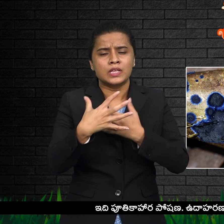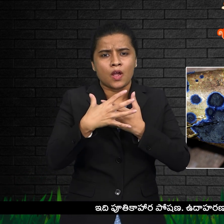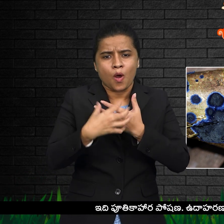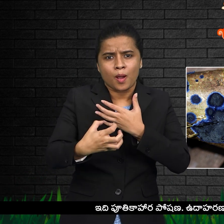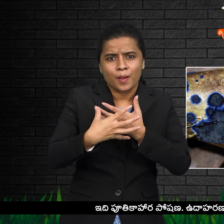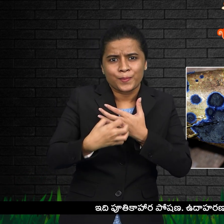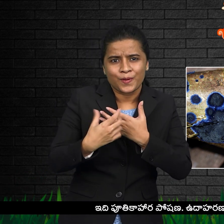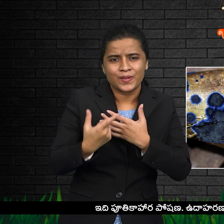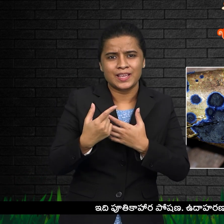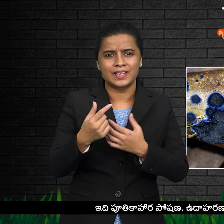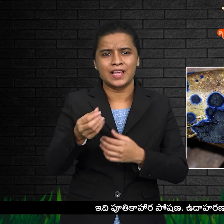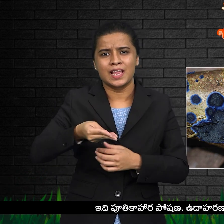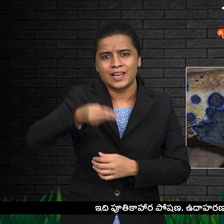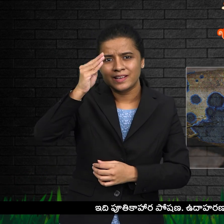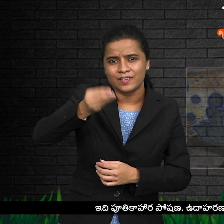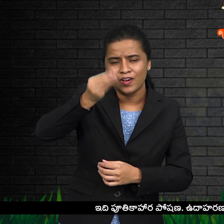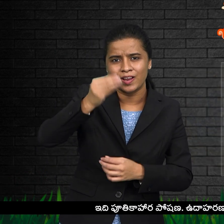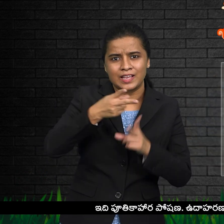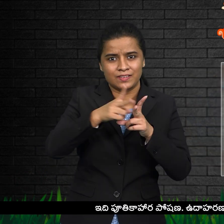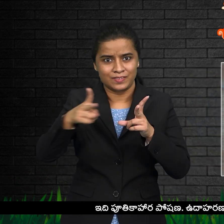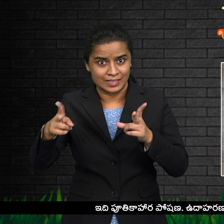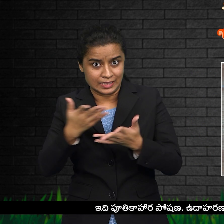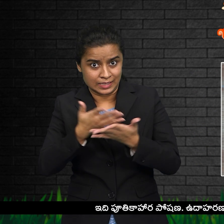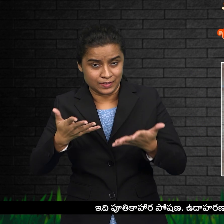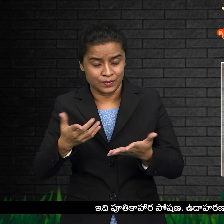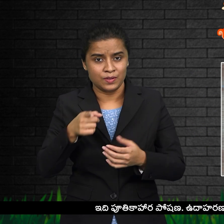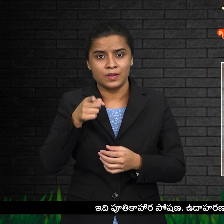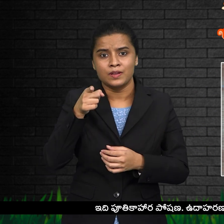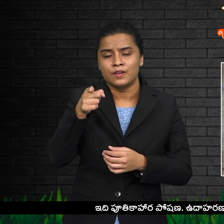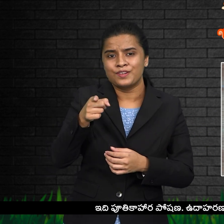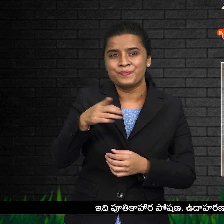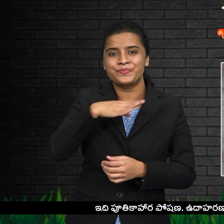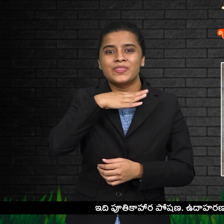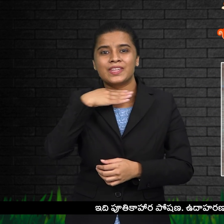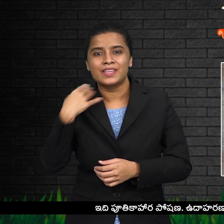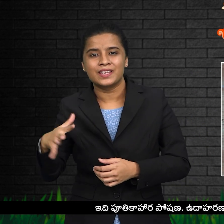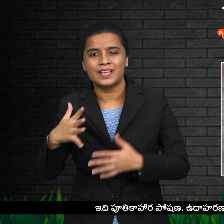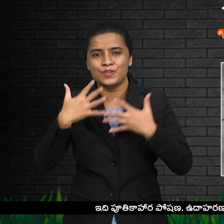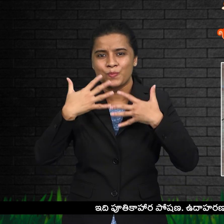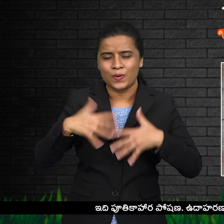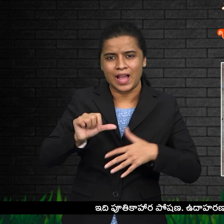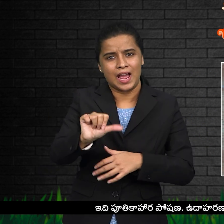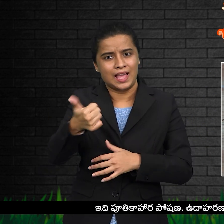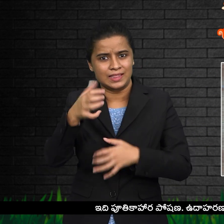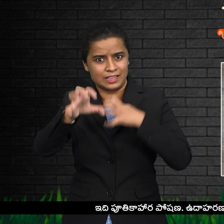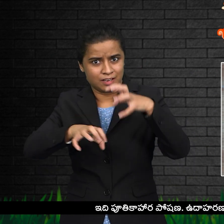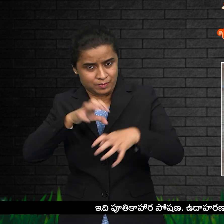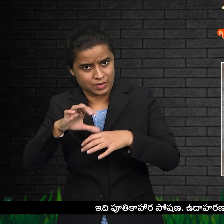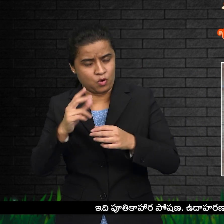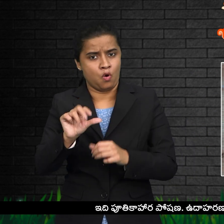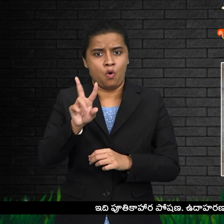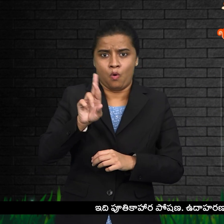ఇది పూతికాహార పోషణ. ఉదాహరణ ఈగలు, చీమలు, సాలెపురుగులు మొదలైనవి.